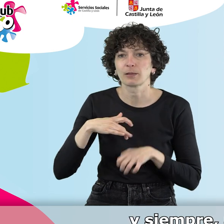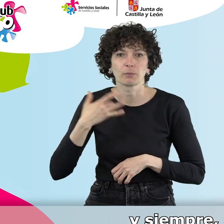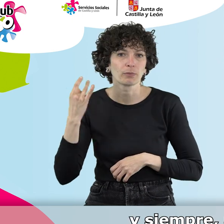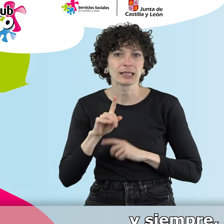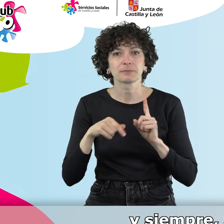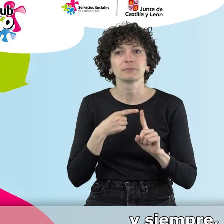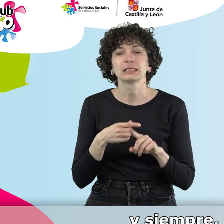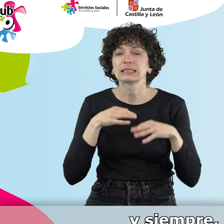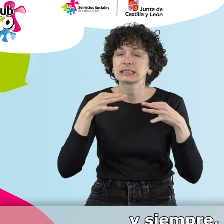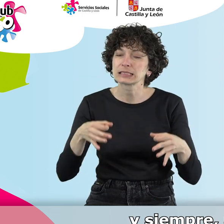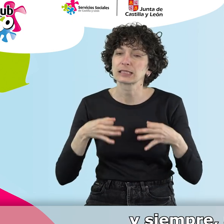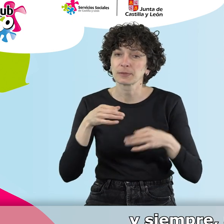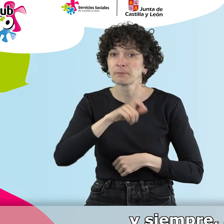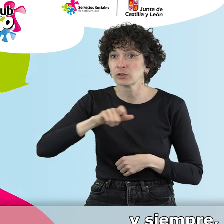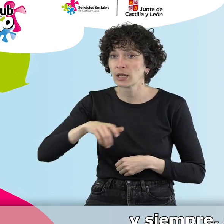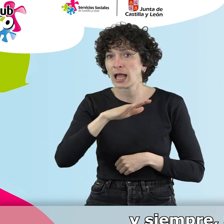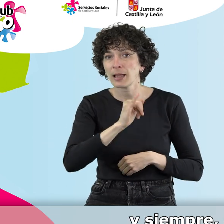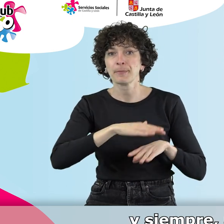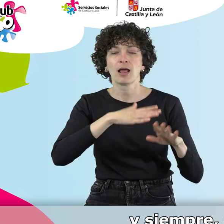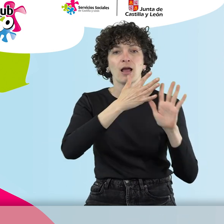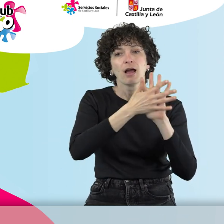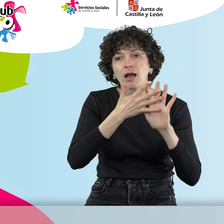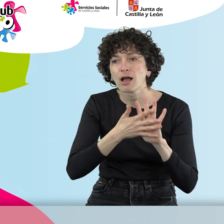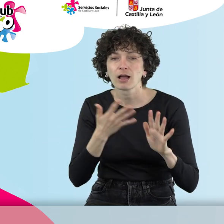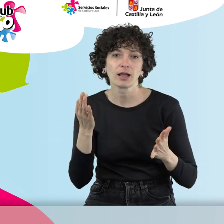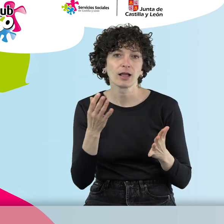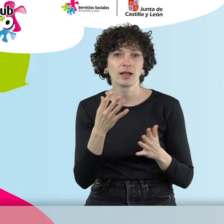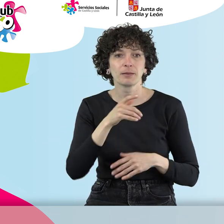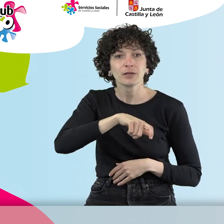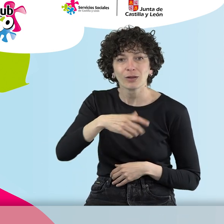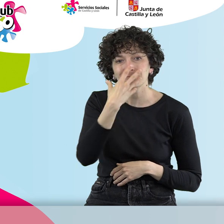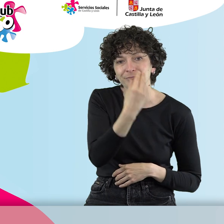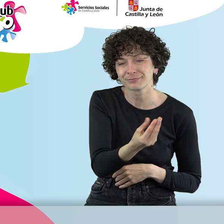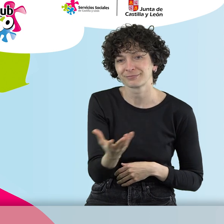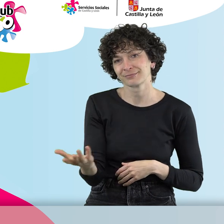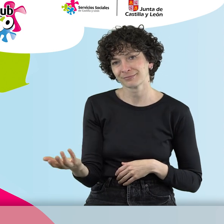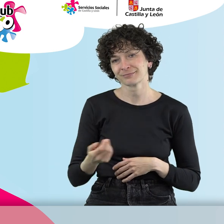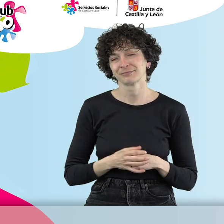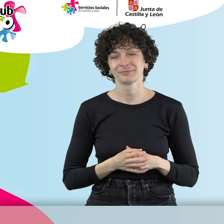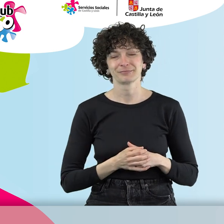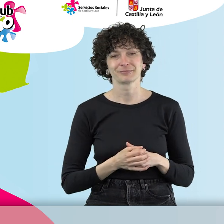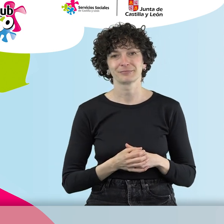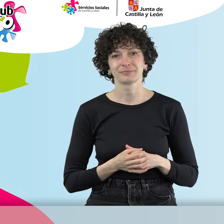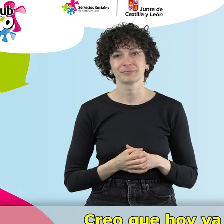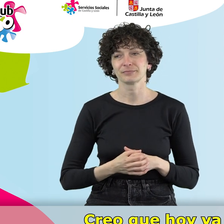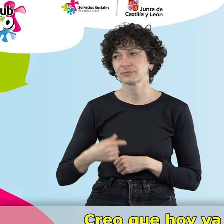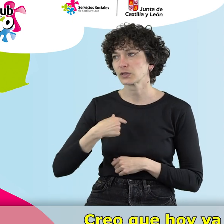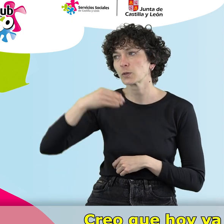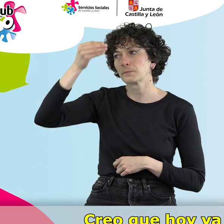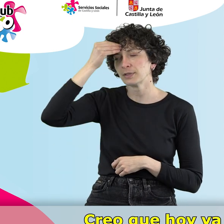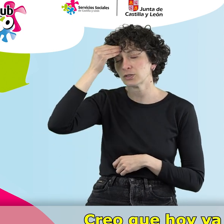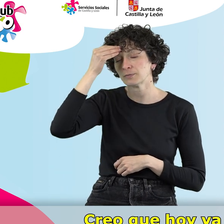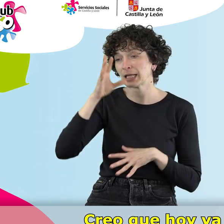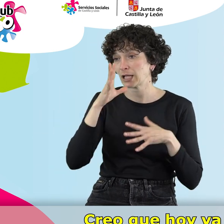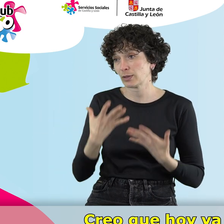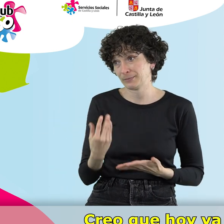y siempre además tienes gente con quien hablar que te entiende y te comprende. Creo que hoy